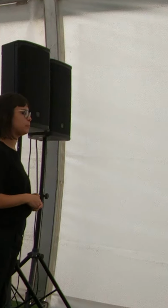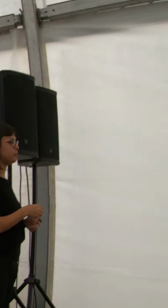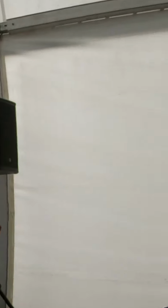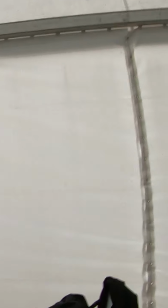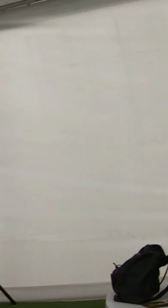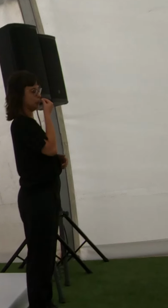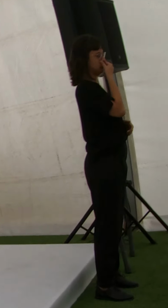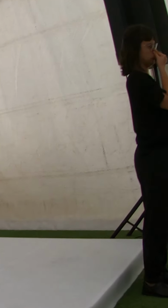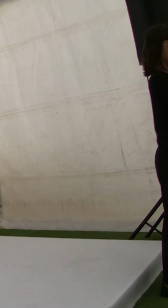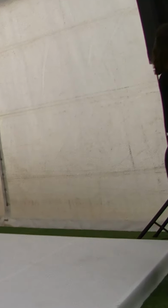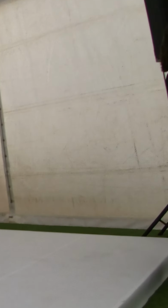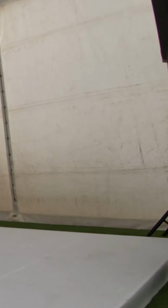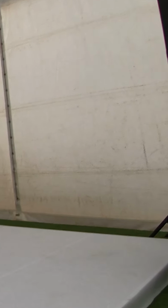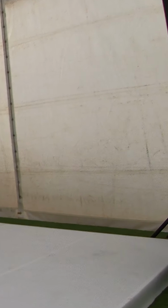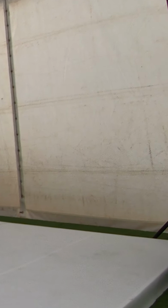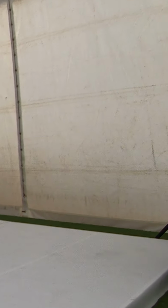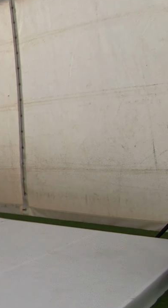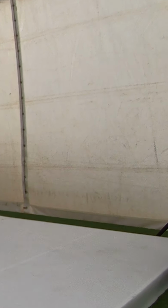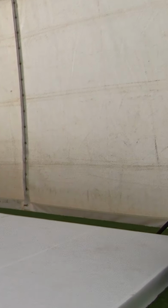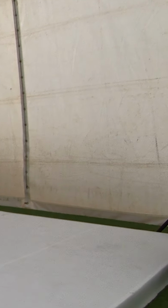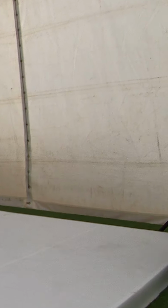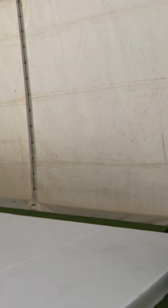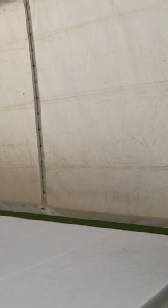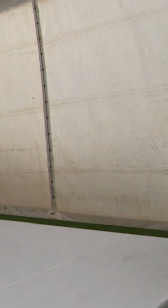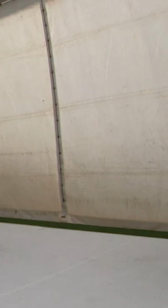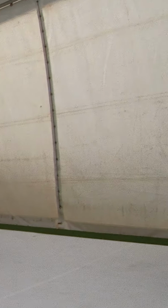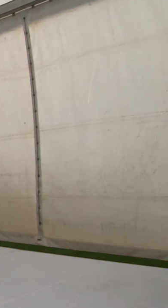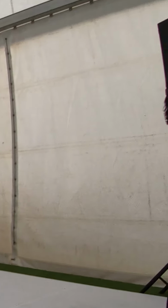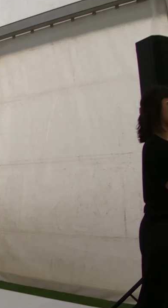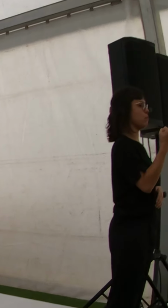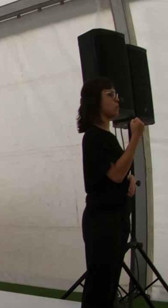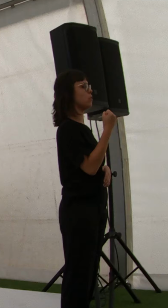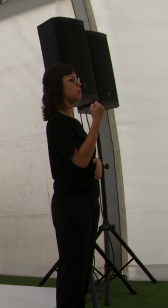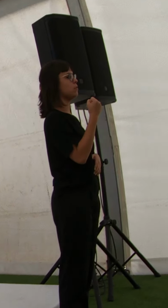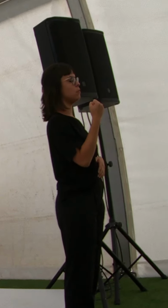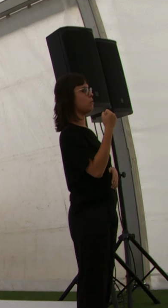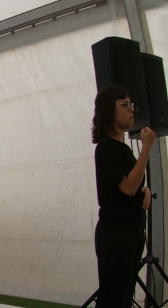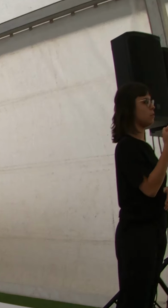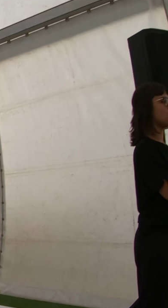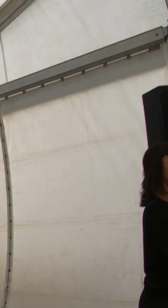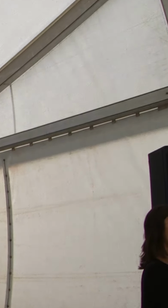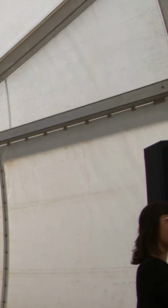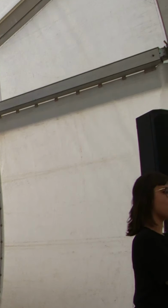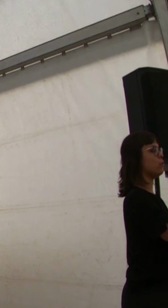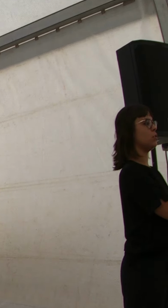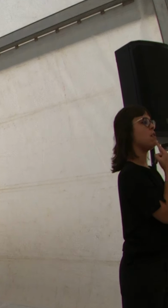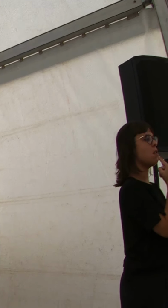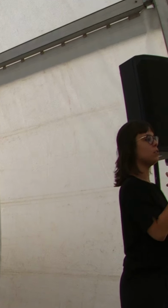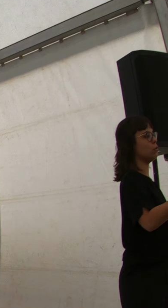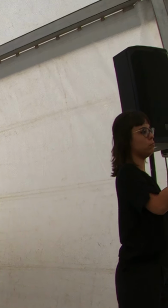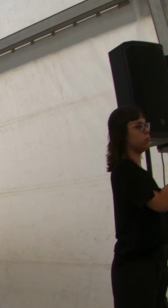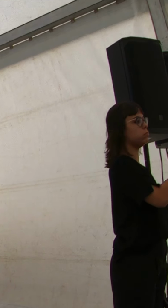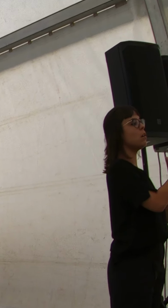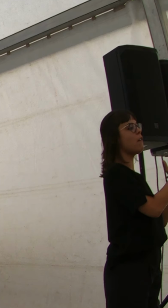del vehículo eléctrico es que 50 kilovatios de potencia son realmente insuficientes para cargar un coche eléctrico en